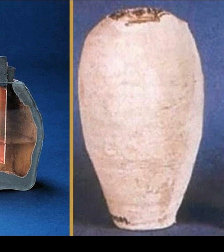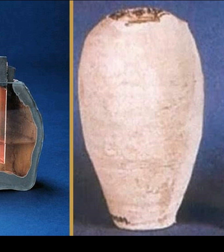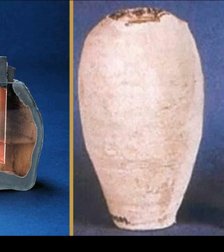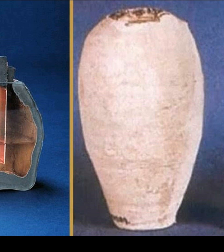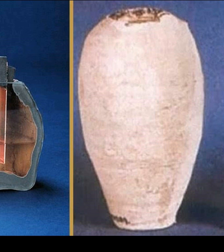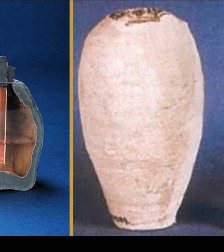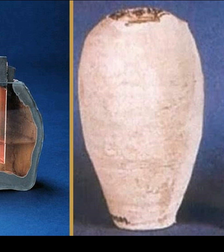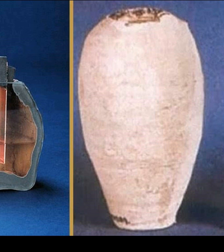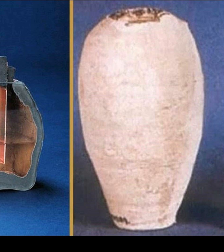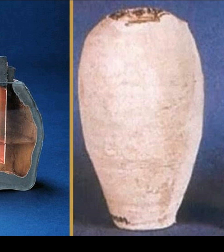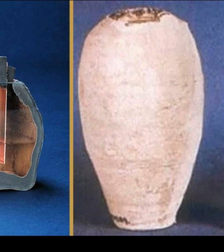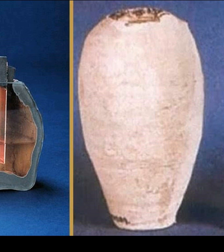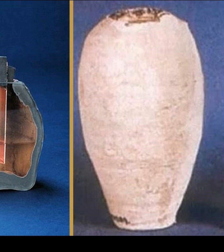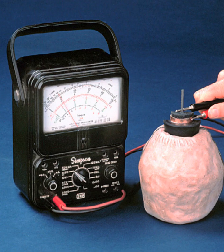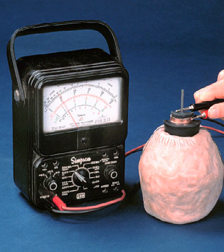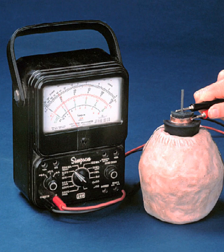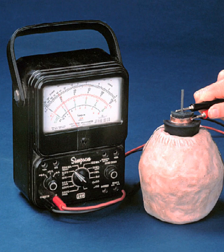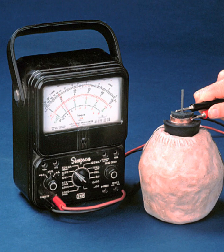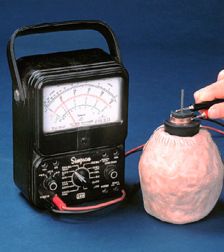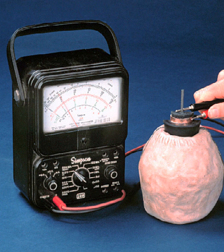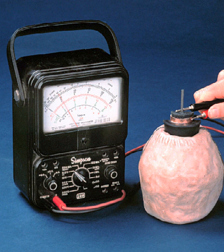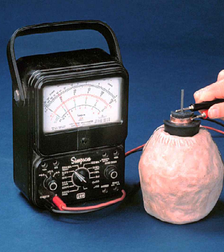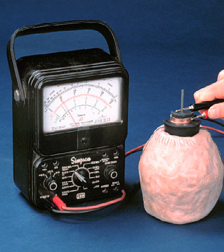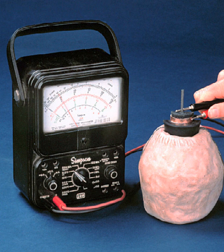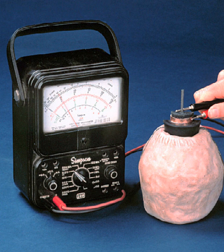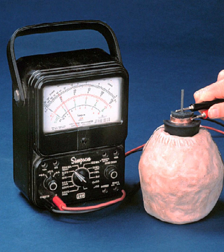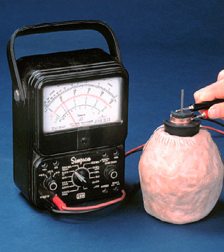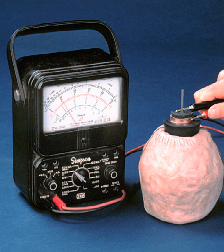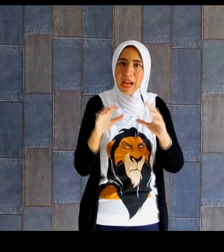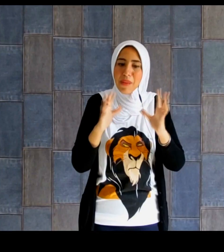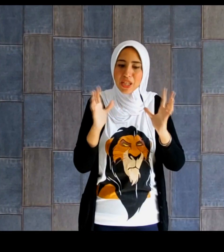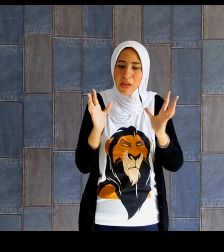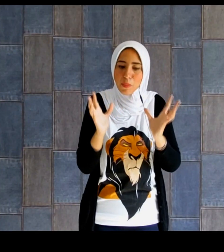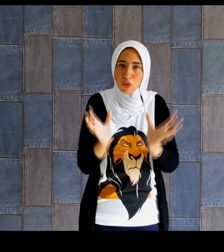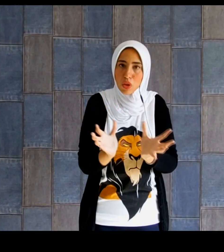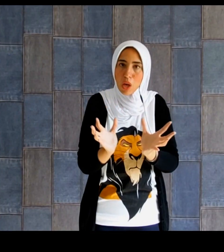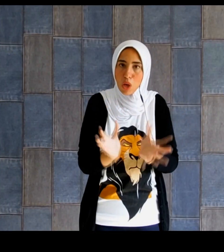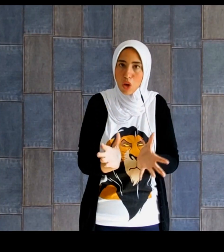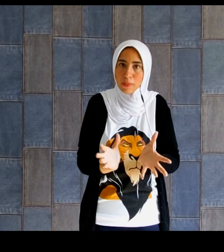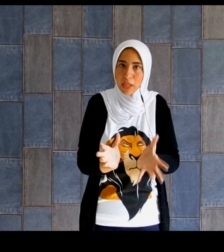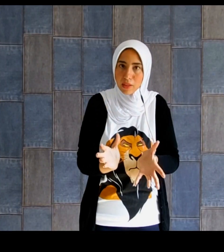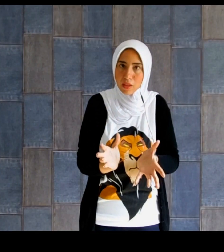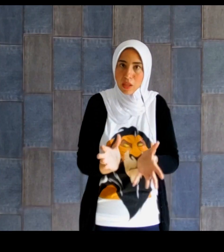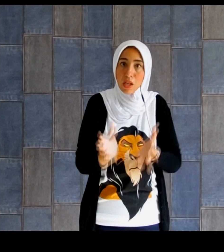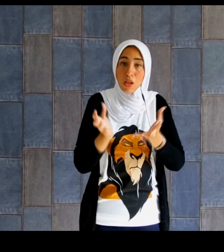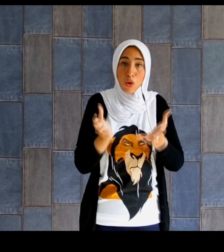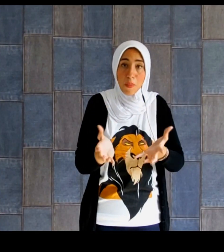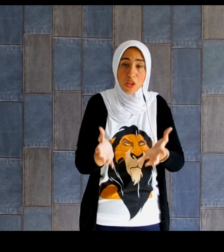الحديد لو تحط فيها سائل حمضي الجرة دي بتولد طيار كهرباء عاملة شبه البطارية او الحجرة بتاعتنا عمر